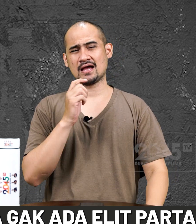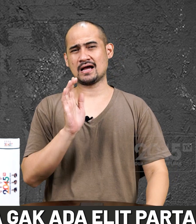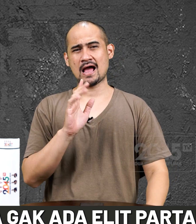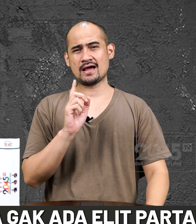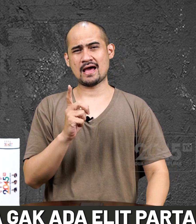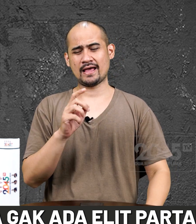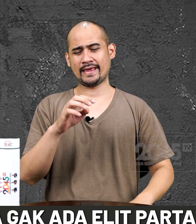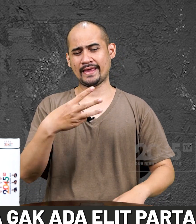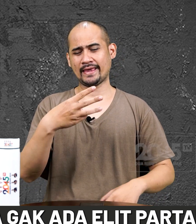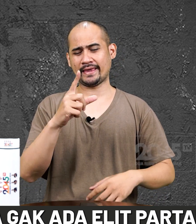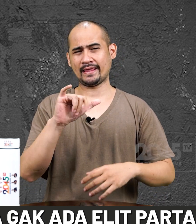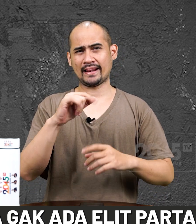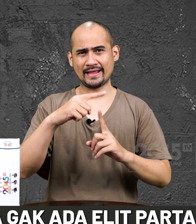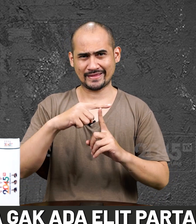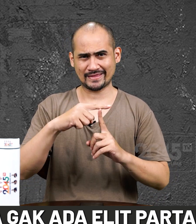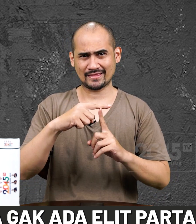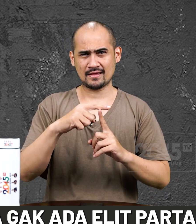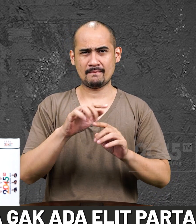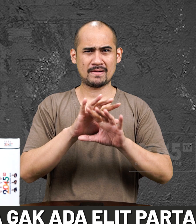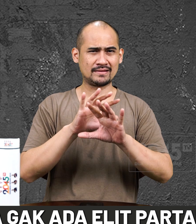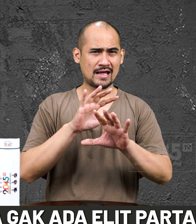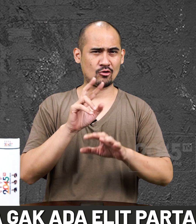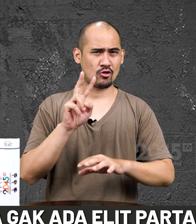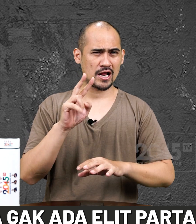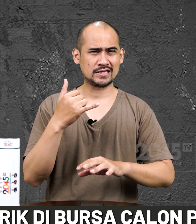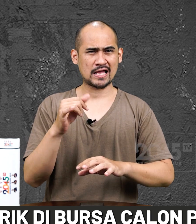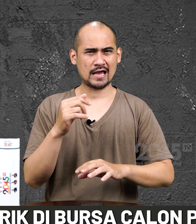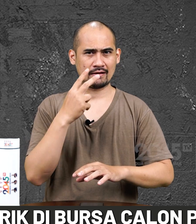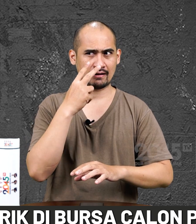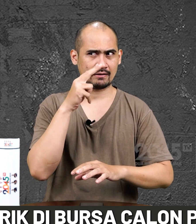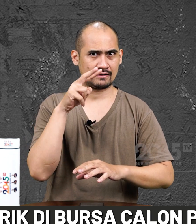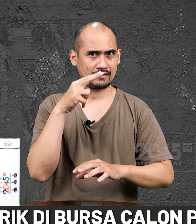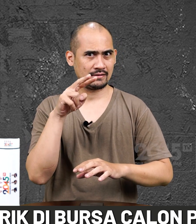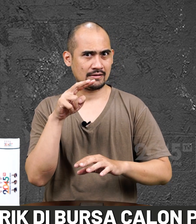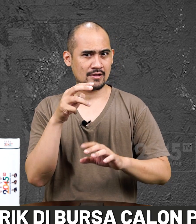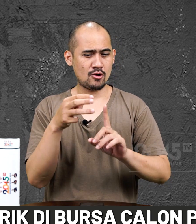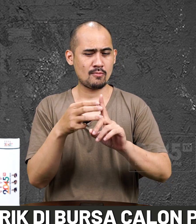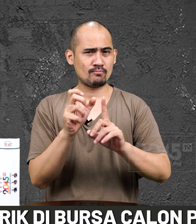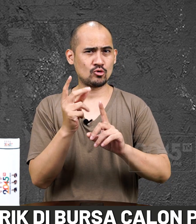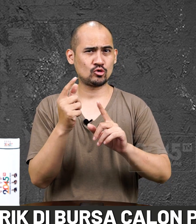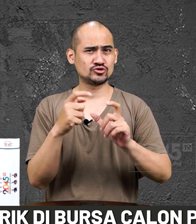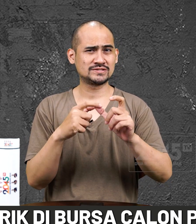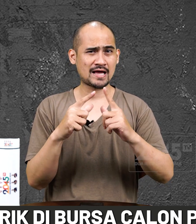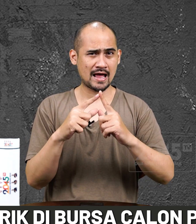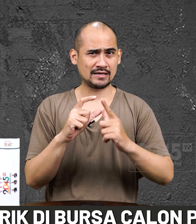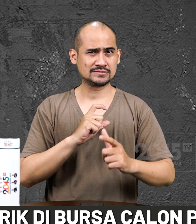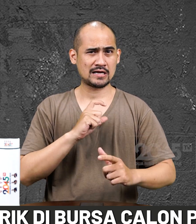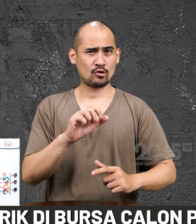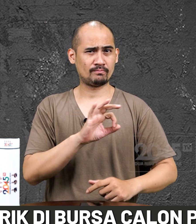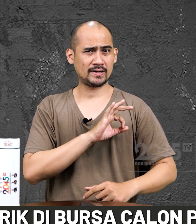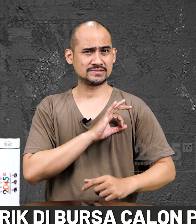Ternyata gak ada elit Partai Golkar yang dilirik di bursa calon presiden dan juga calon wakil presiden.